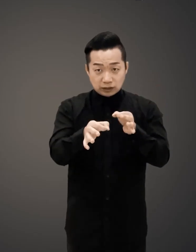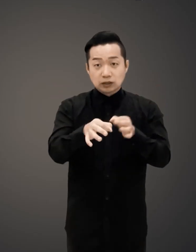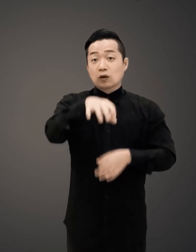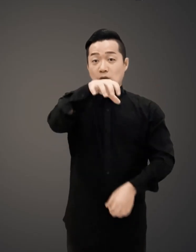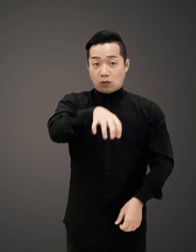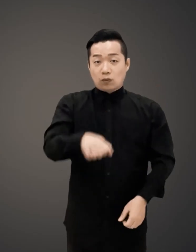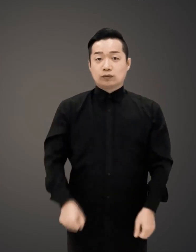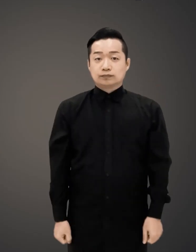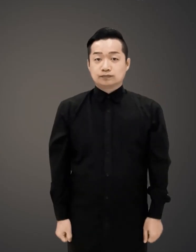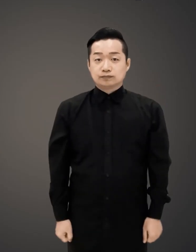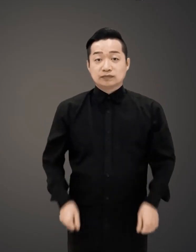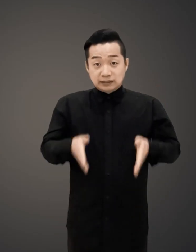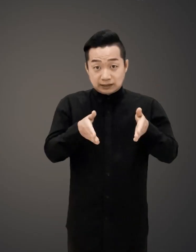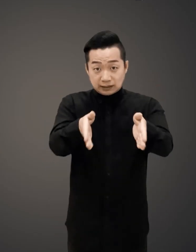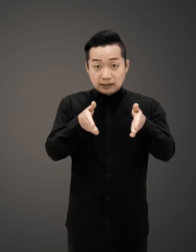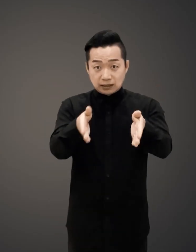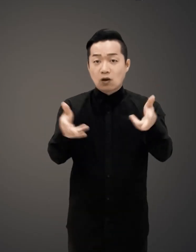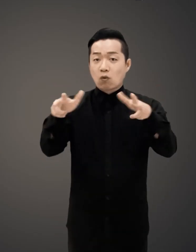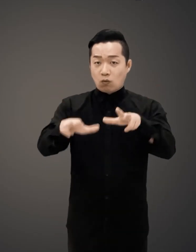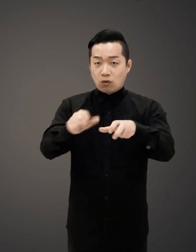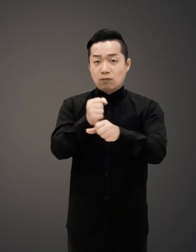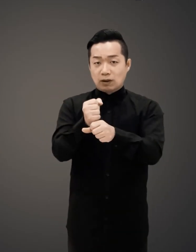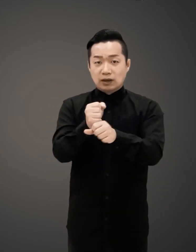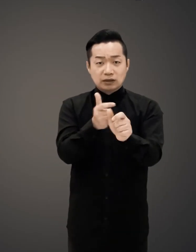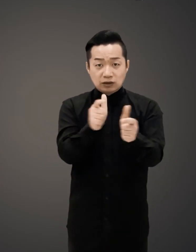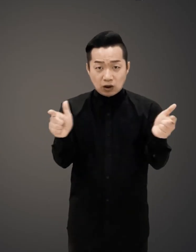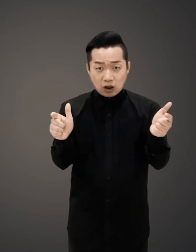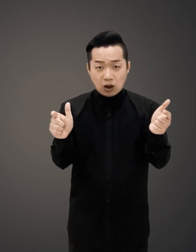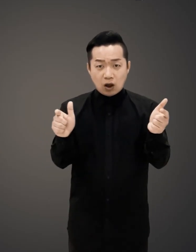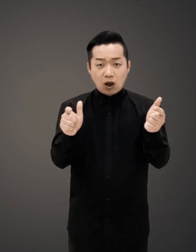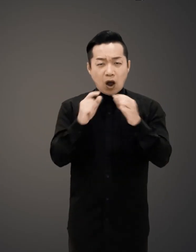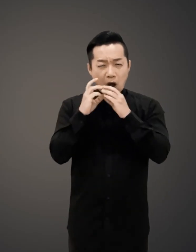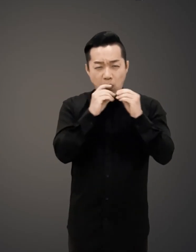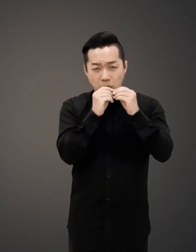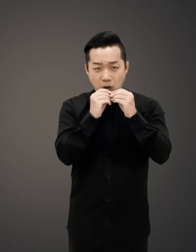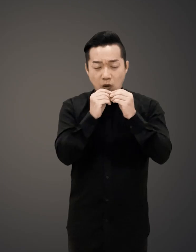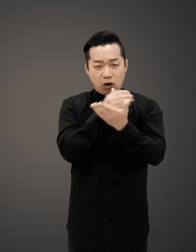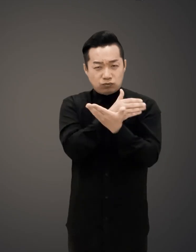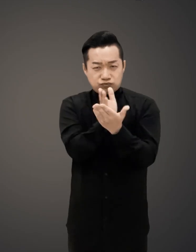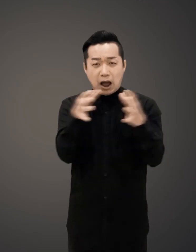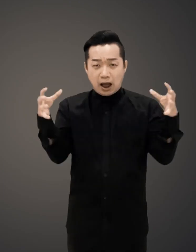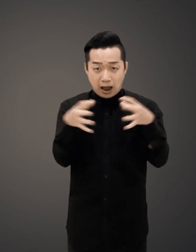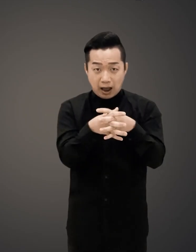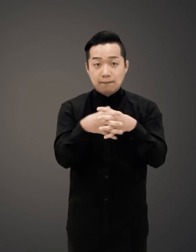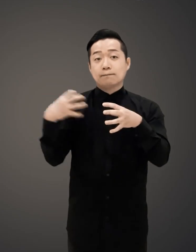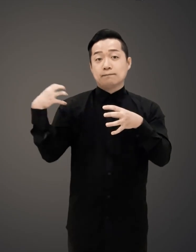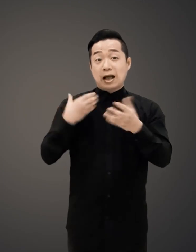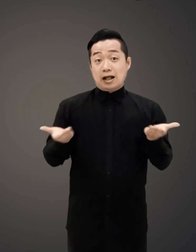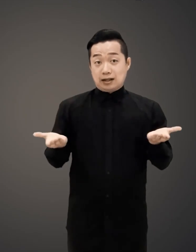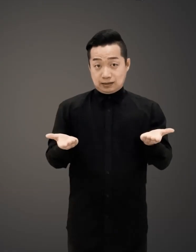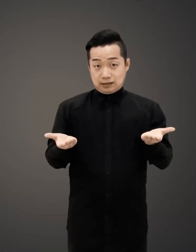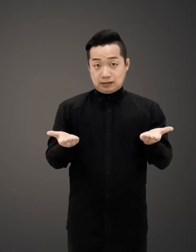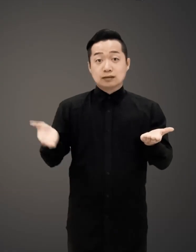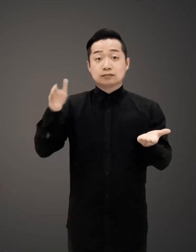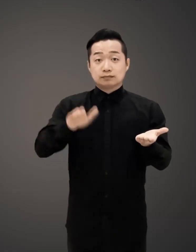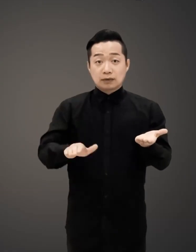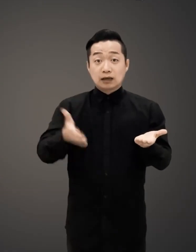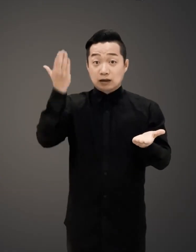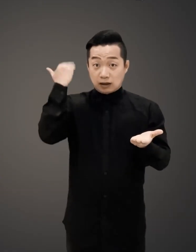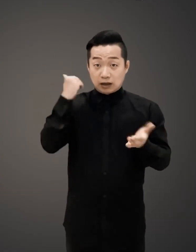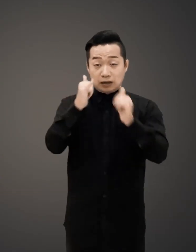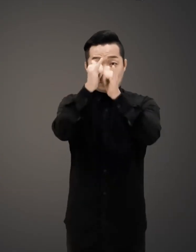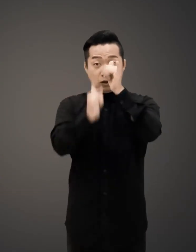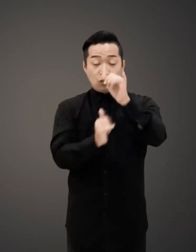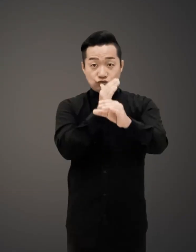위한 상업시설, 도로, 공원 같은 것들을 만드는 이런 이제 종합적인 일을 하기도 합니다. 하지만 우리가